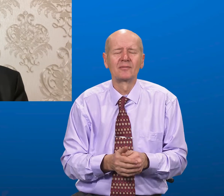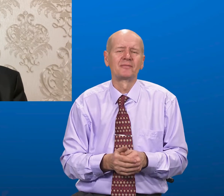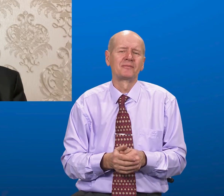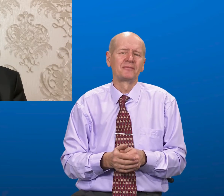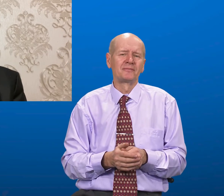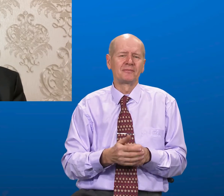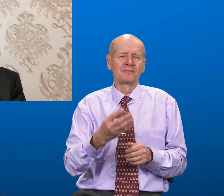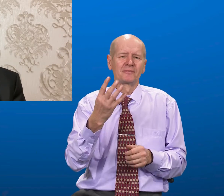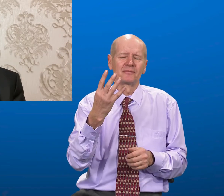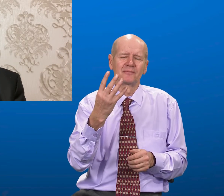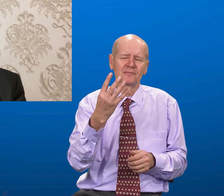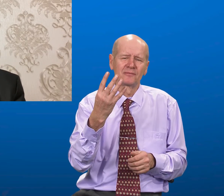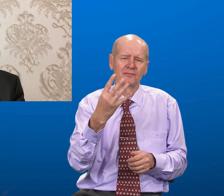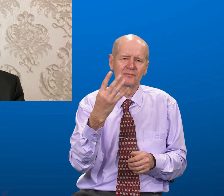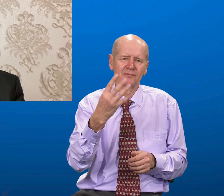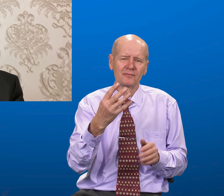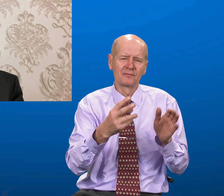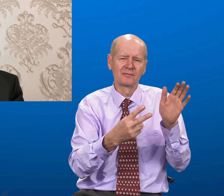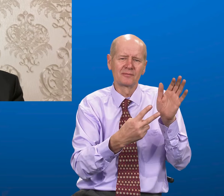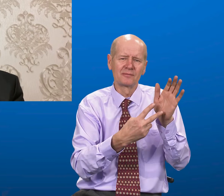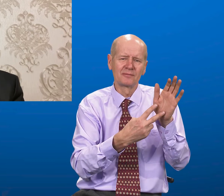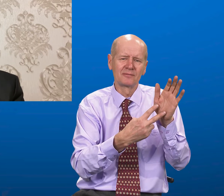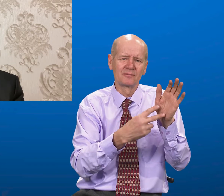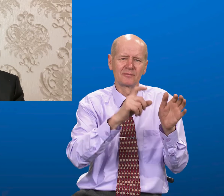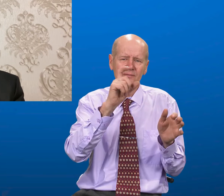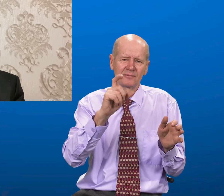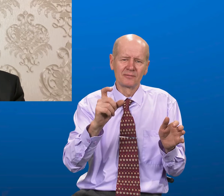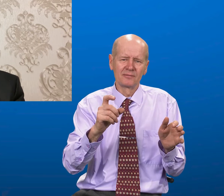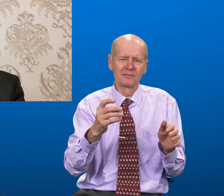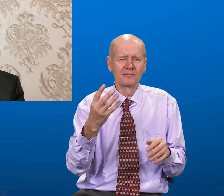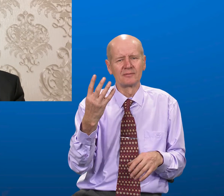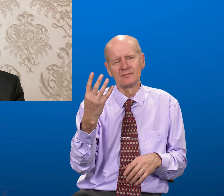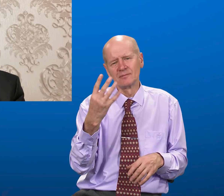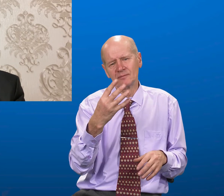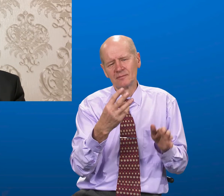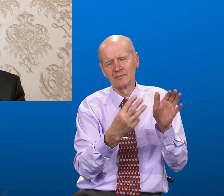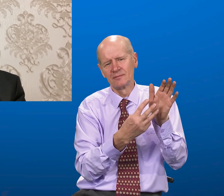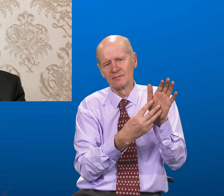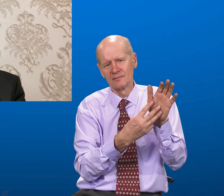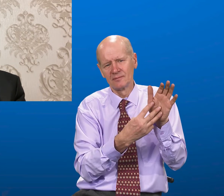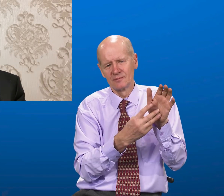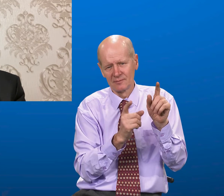и произошло? Стих 47 и